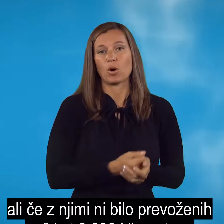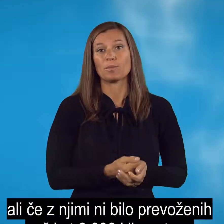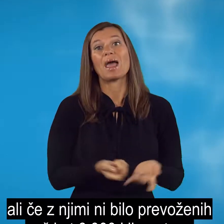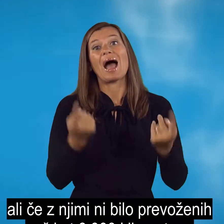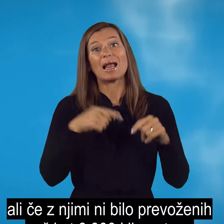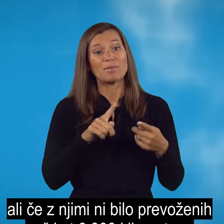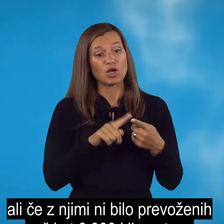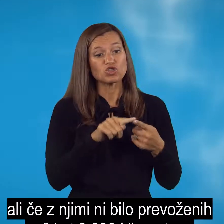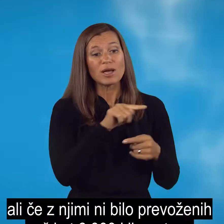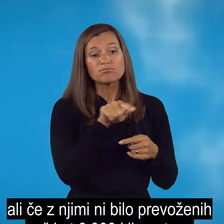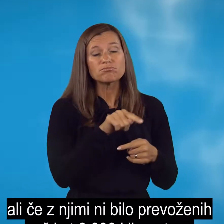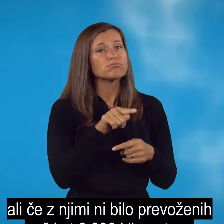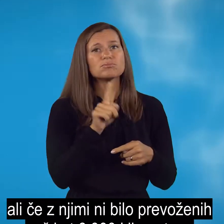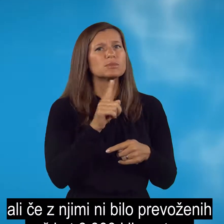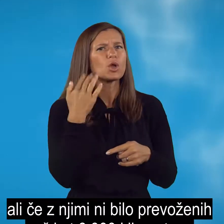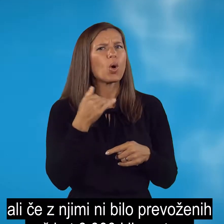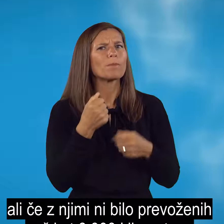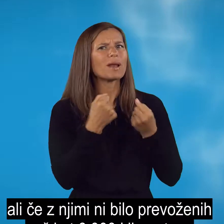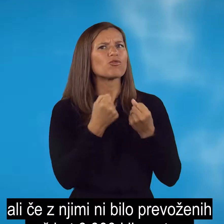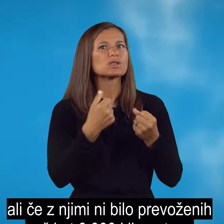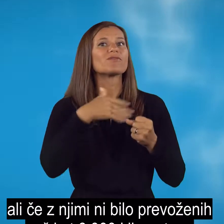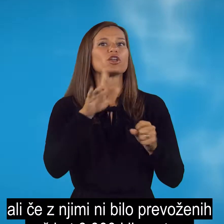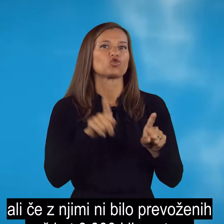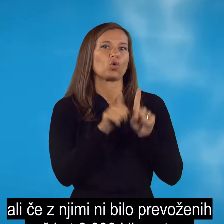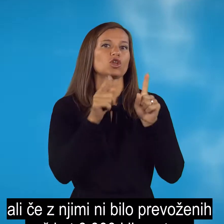ali če z njimi ni bilo prevoženih več kot 6000 kilometrov.